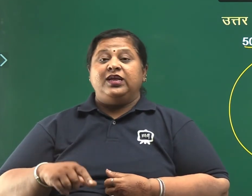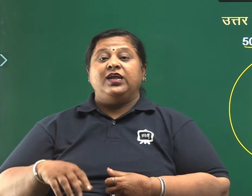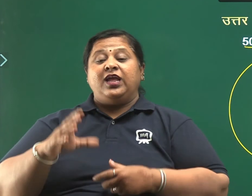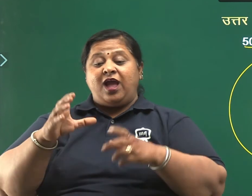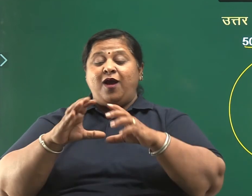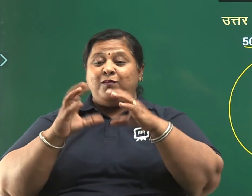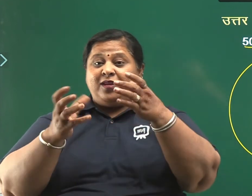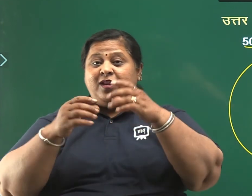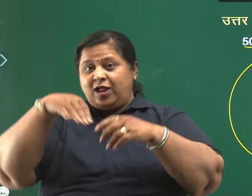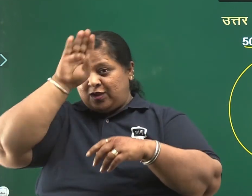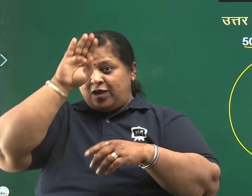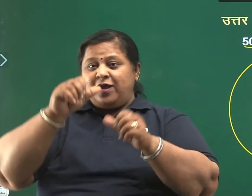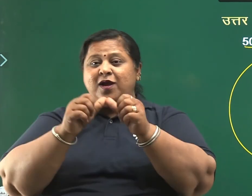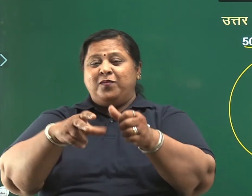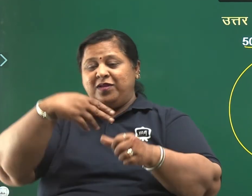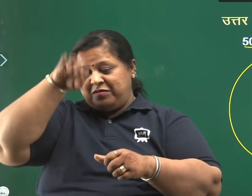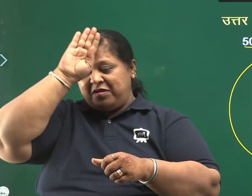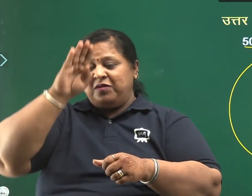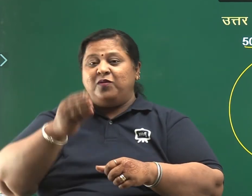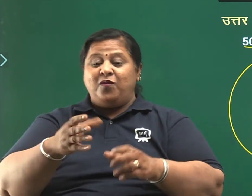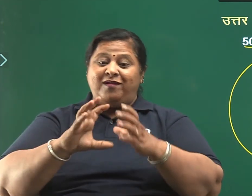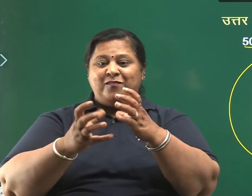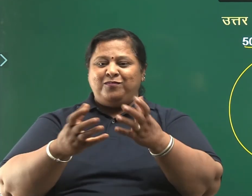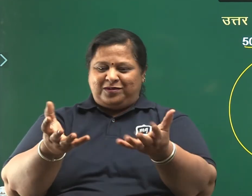लोटा मुझे मिल रहा है।